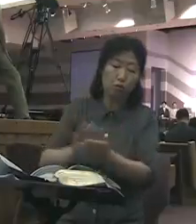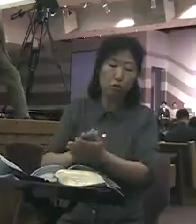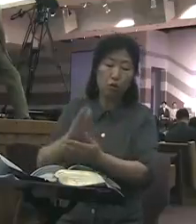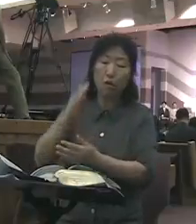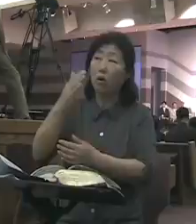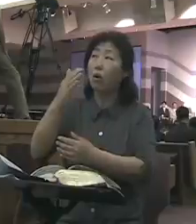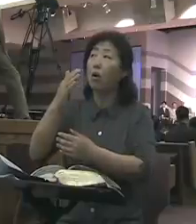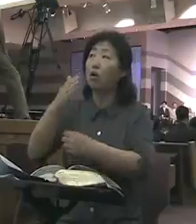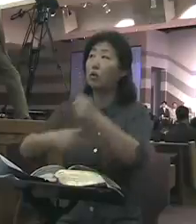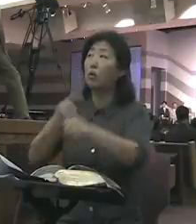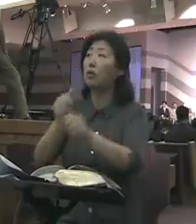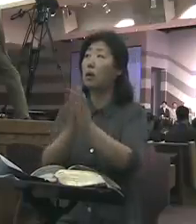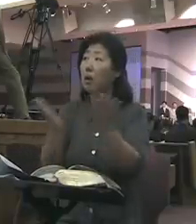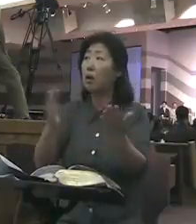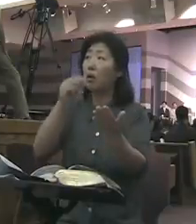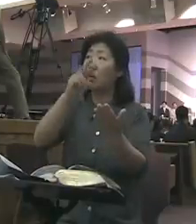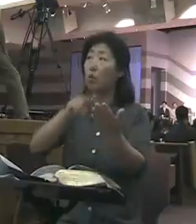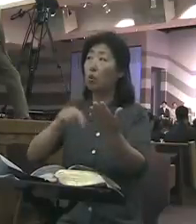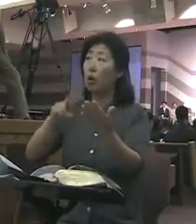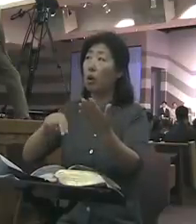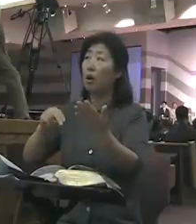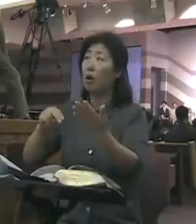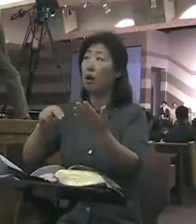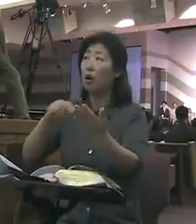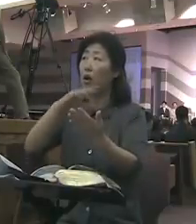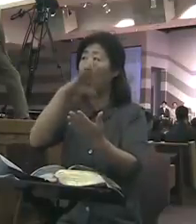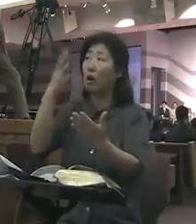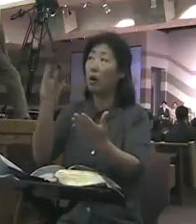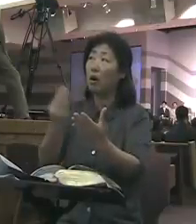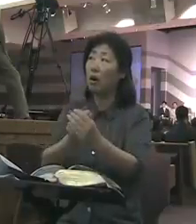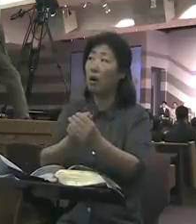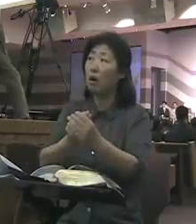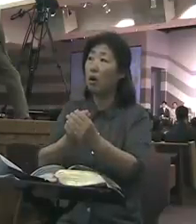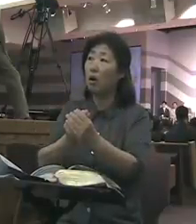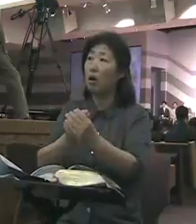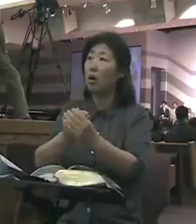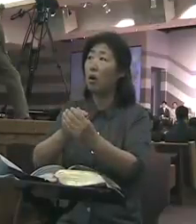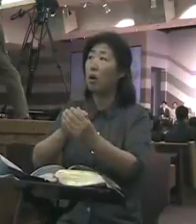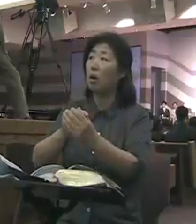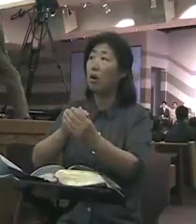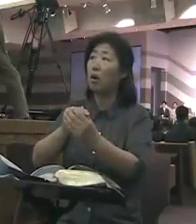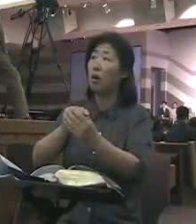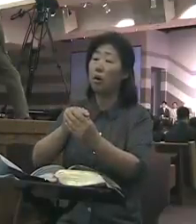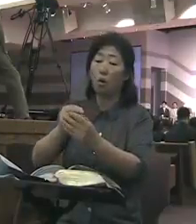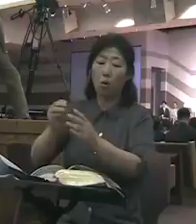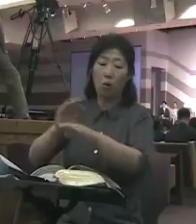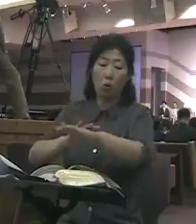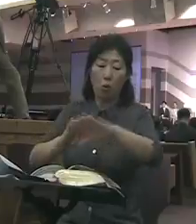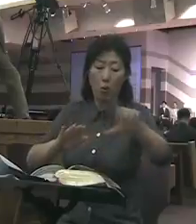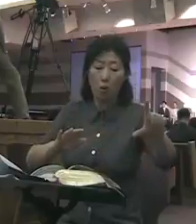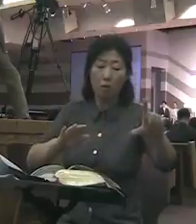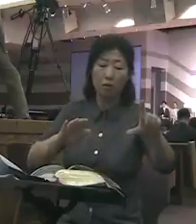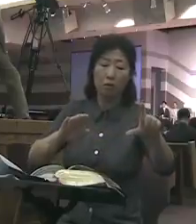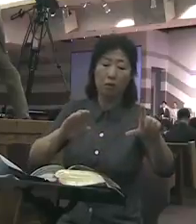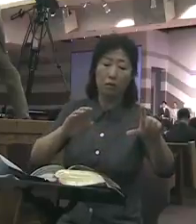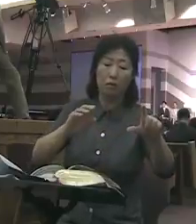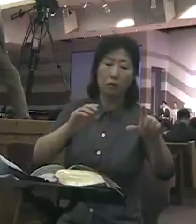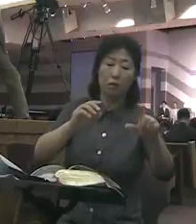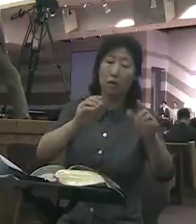성경통독 신청하시는 분들은 나가셔서 왼쪽으로 들어가시면 바로 우리 로비에 부스가 마련되어 있습니다.